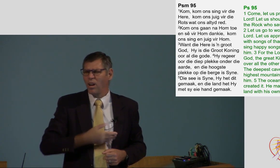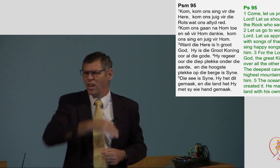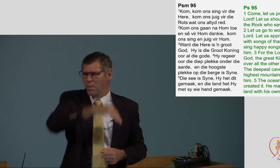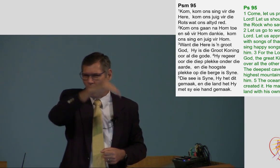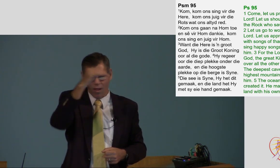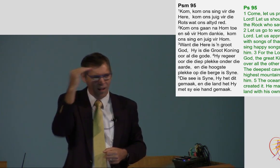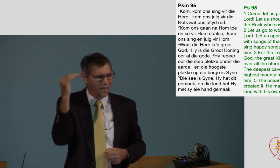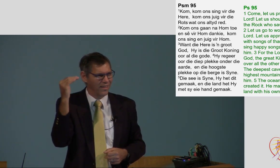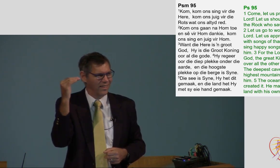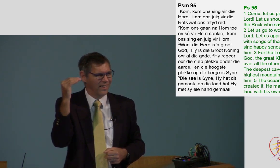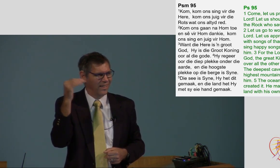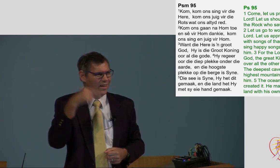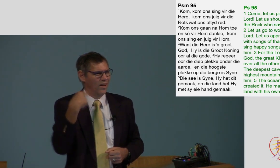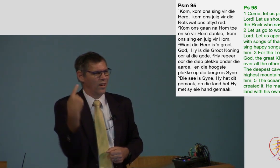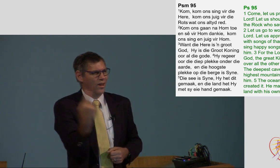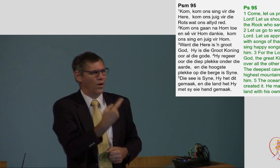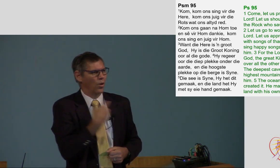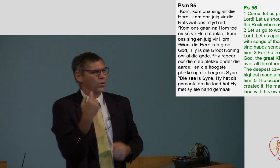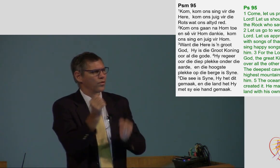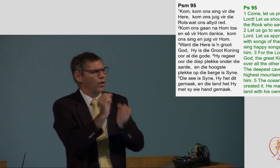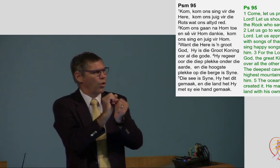hemel, ons verlosser,